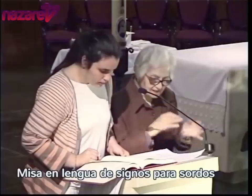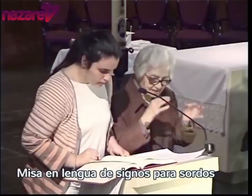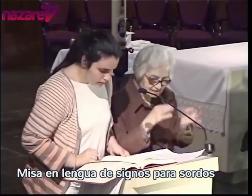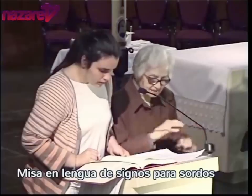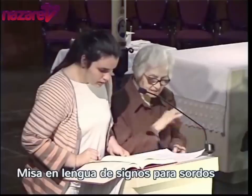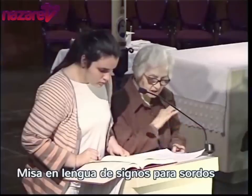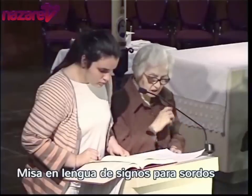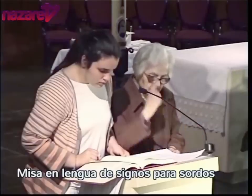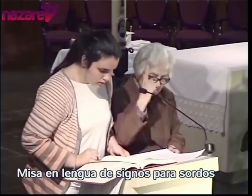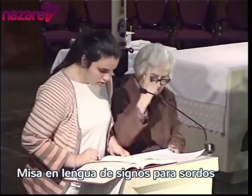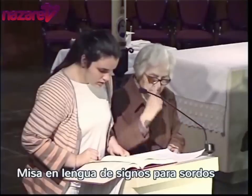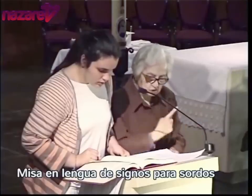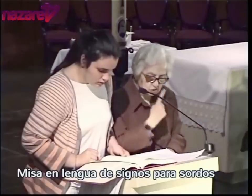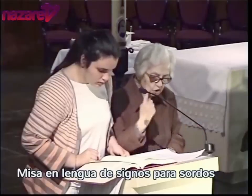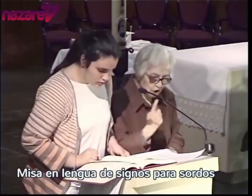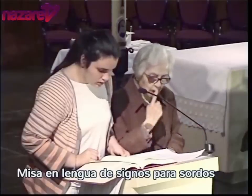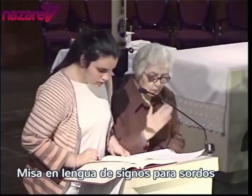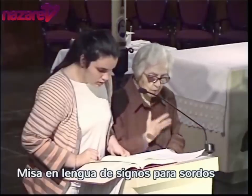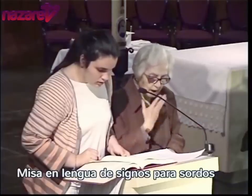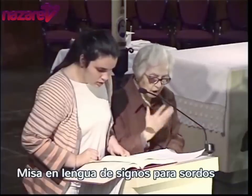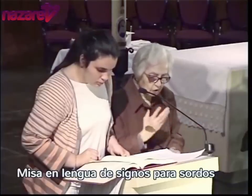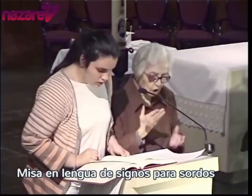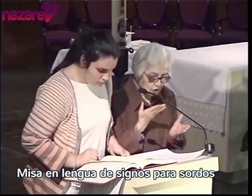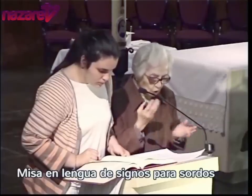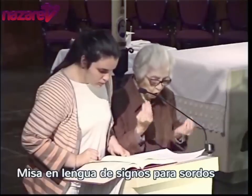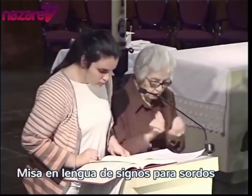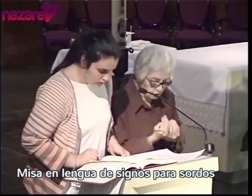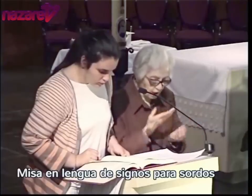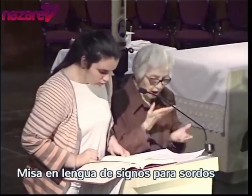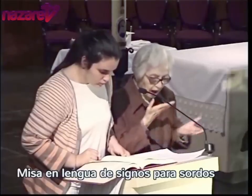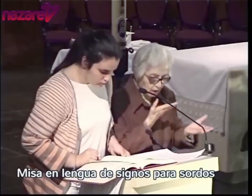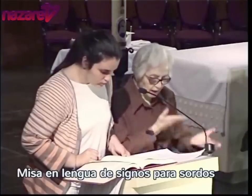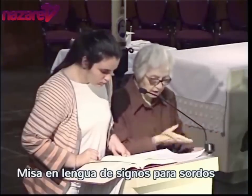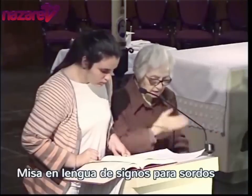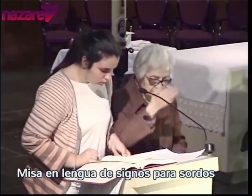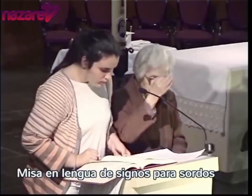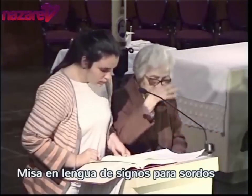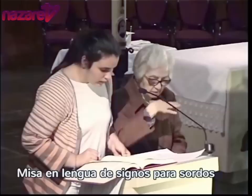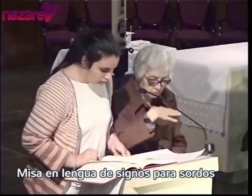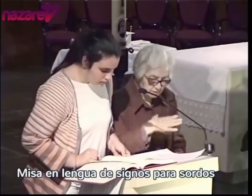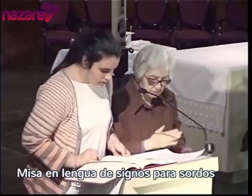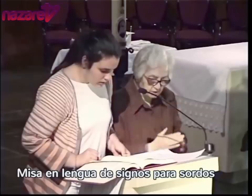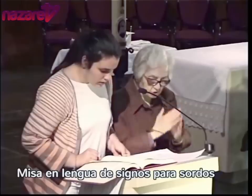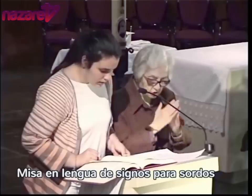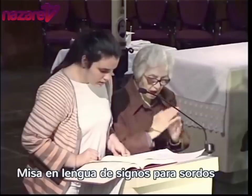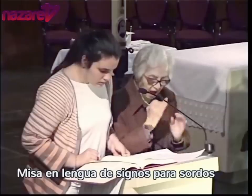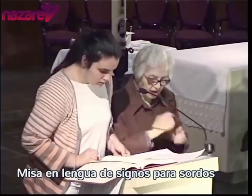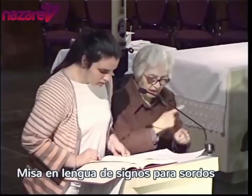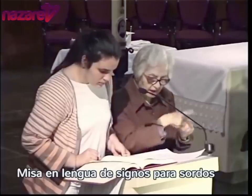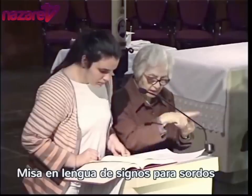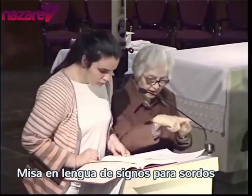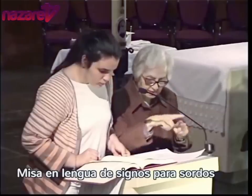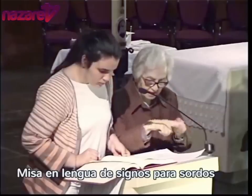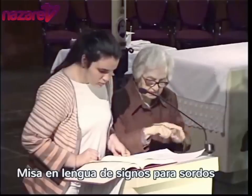decir Jesús es Señor, sino por el Espíritu Santo. Y hay diversidad de